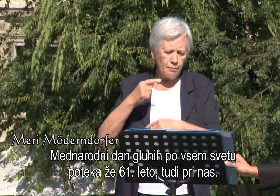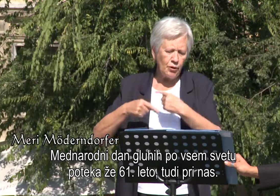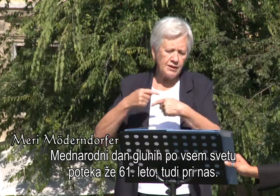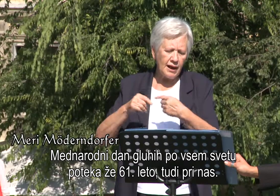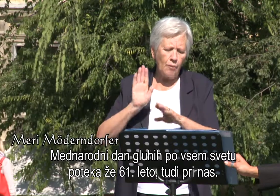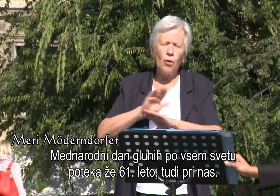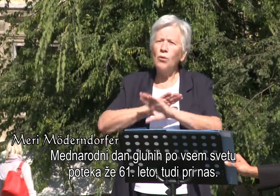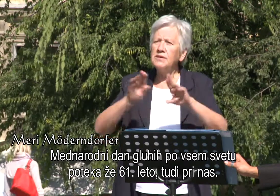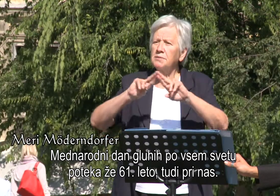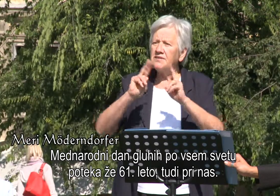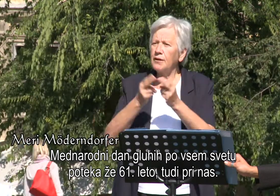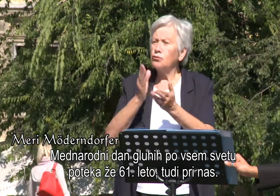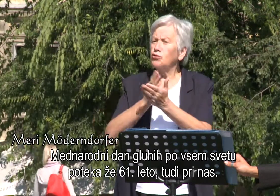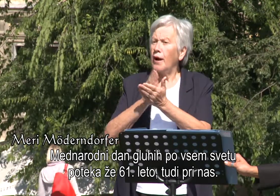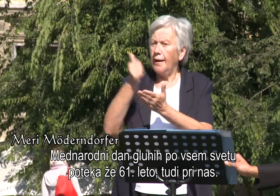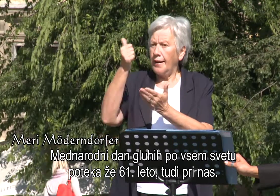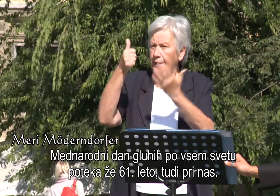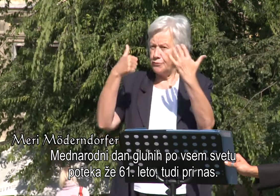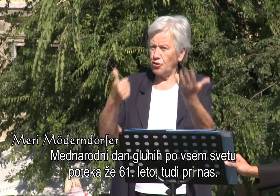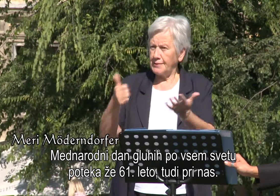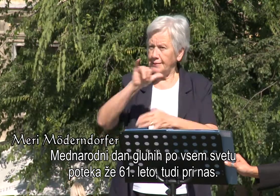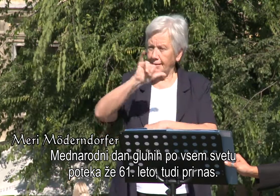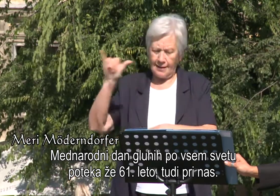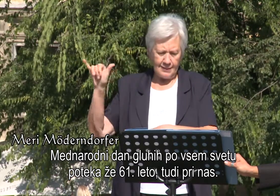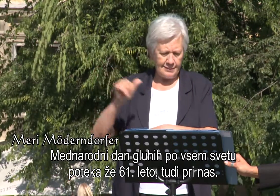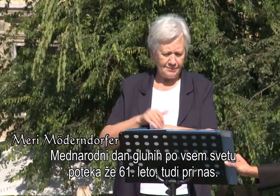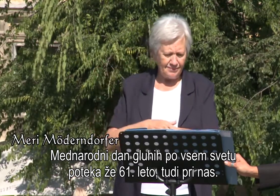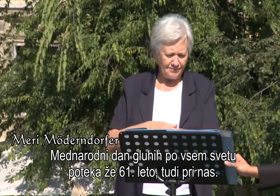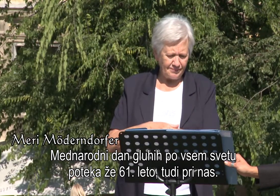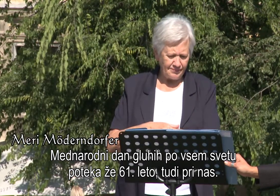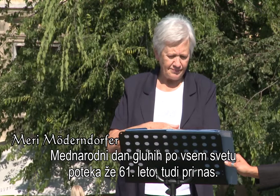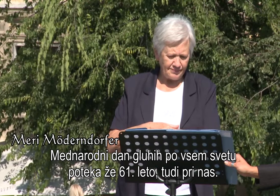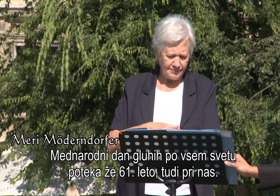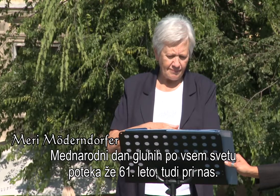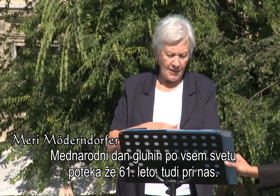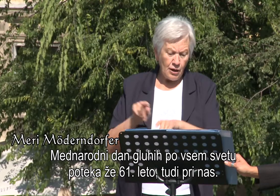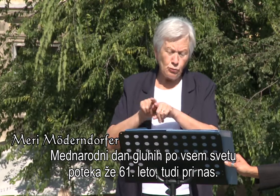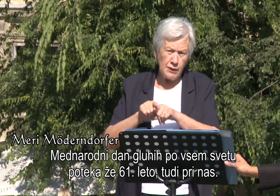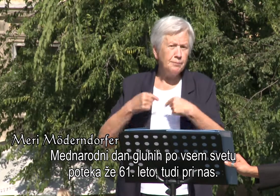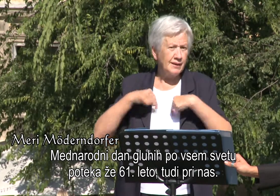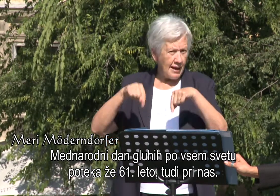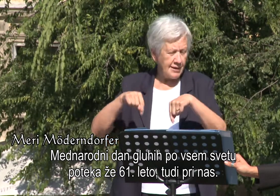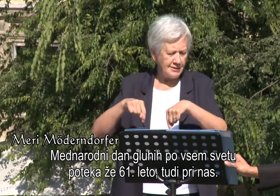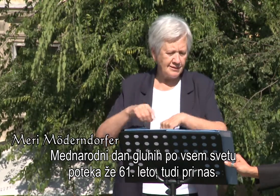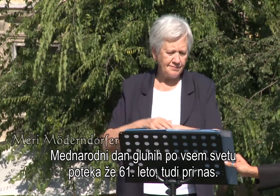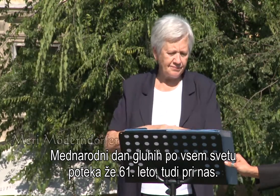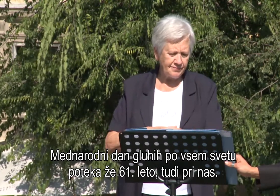Mednarodni dan gluhih poteka po vsem svetu in to že 61. leto. Tudi pri nas je tako.